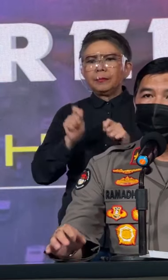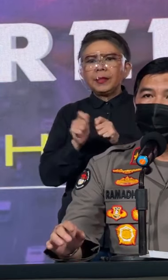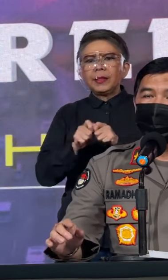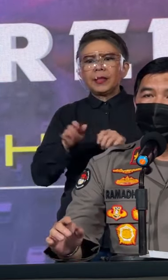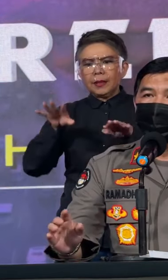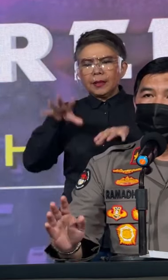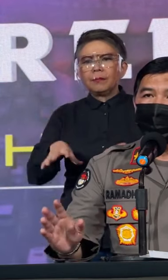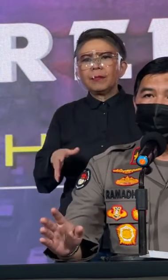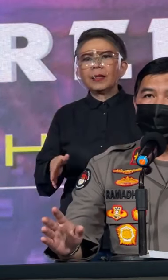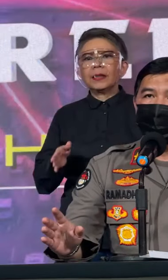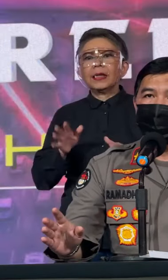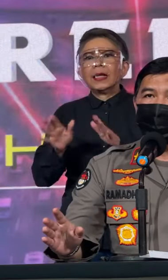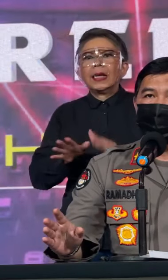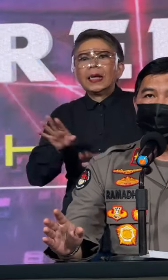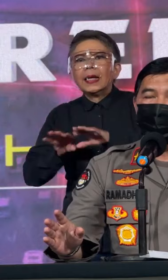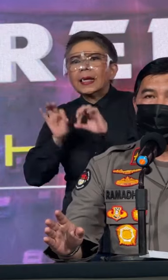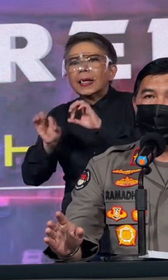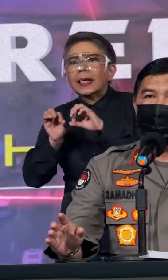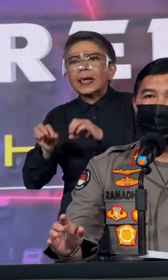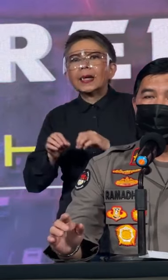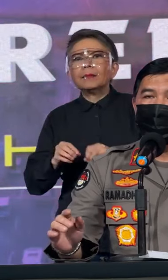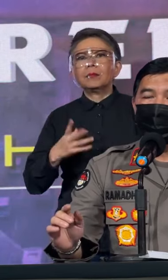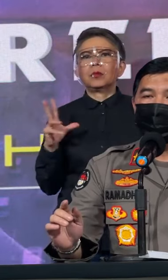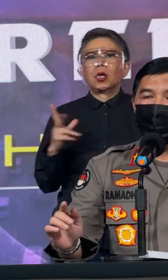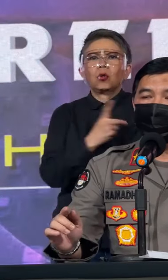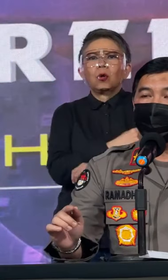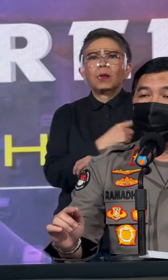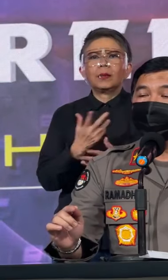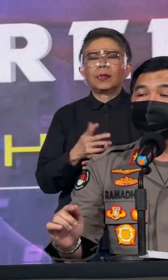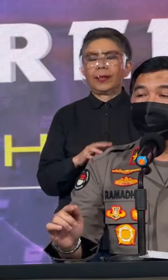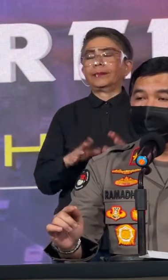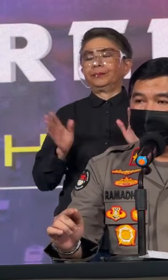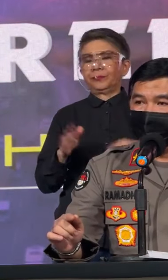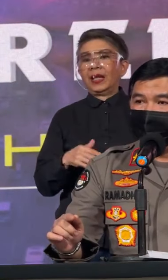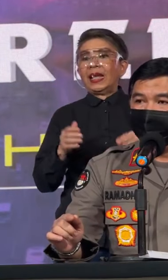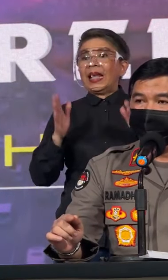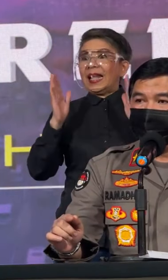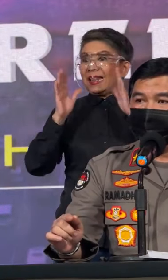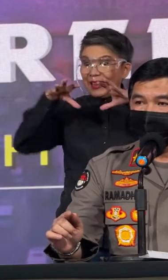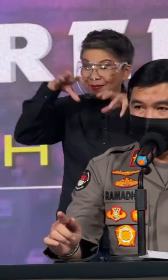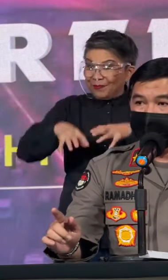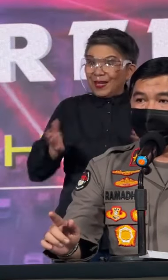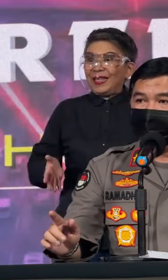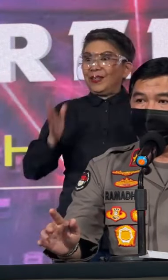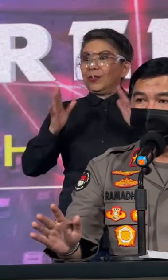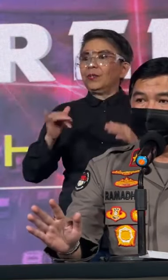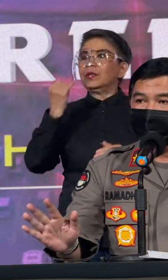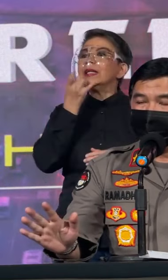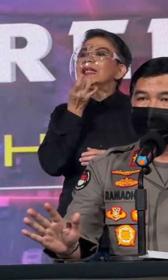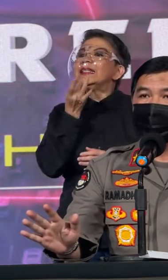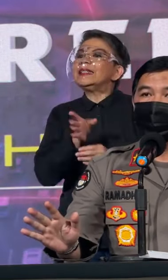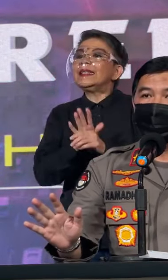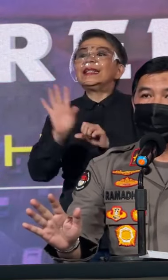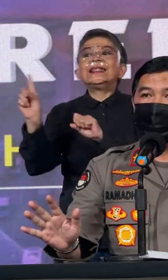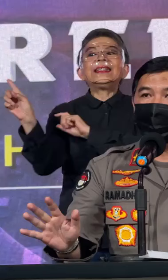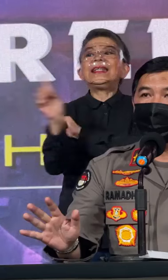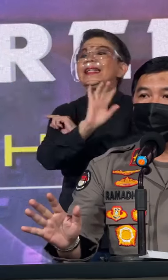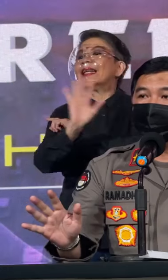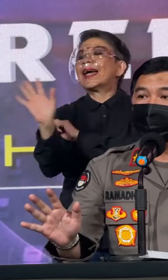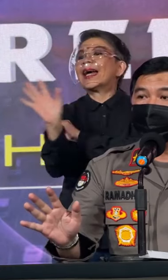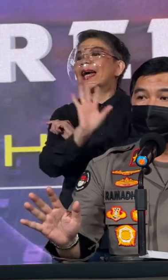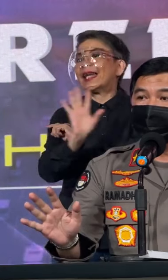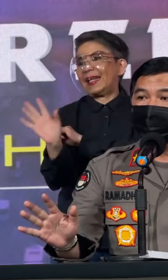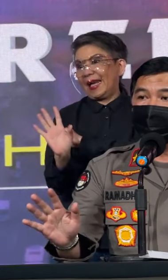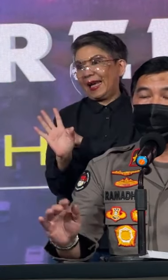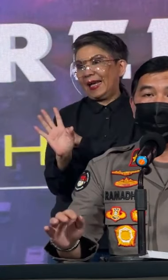rehab narkoba kayak gitu? Begini ya, yang jelas tempat itu ilegal, udah ya, gitu. Jadi kalau